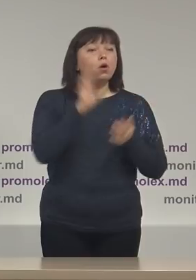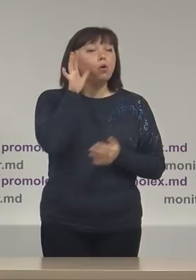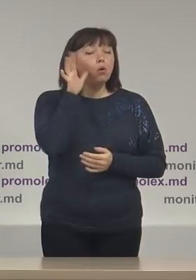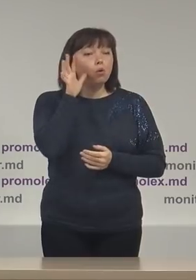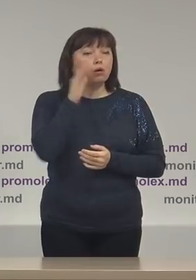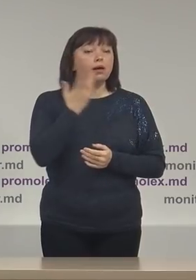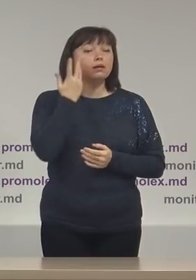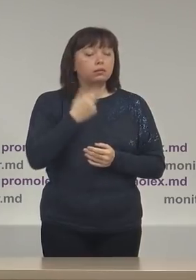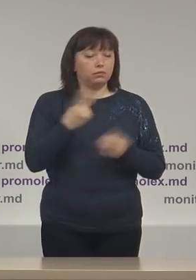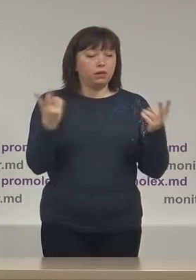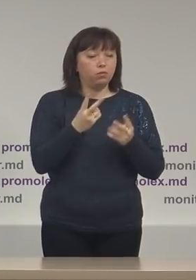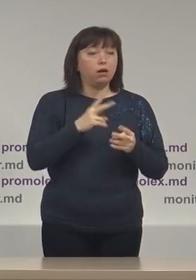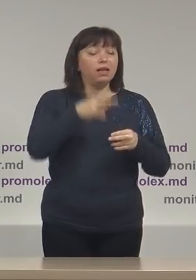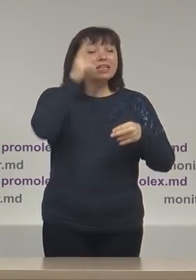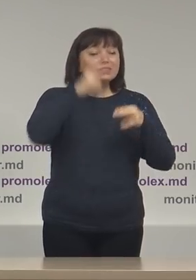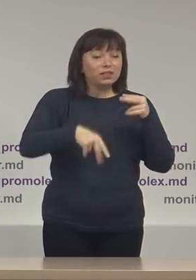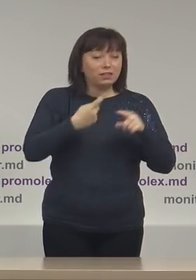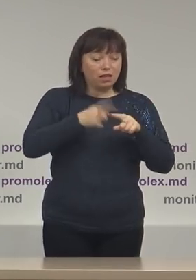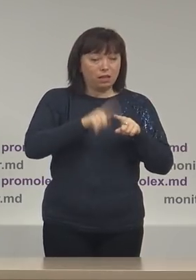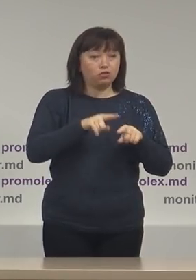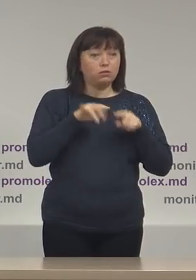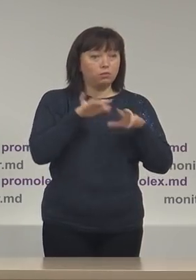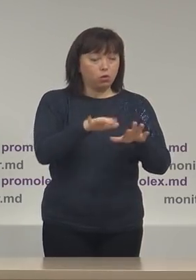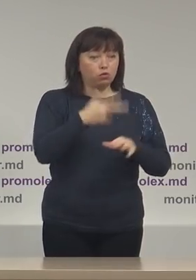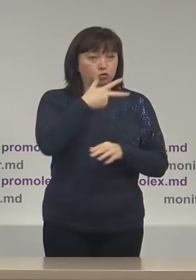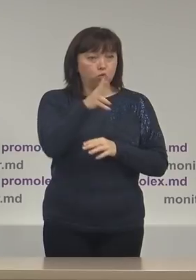care urma să fie finisată această procedură.